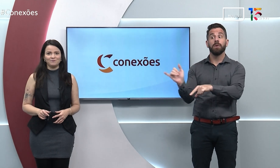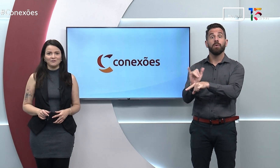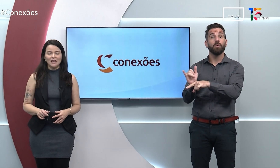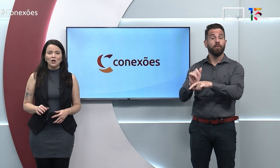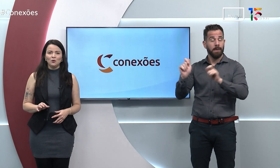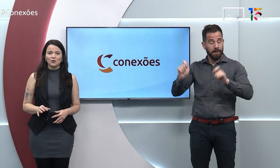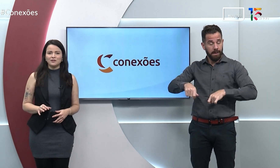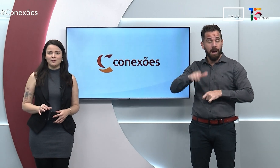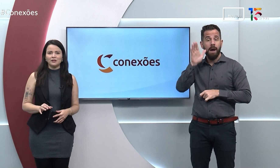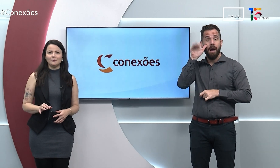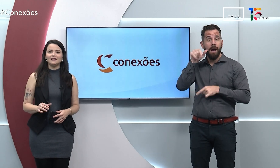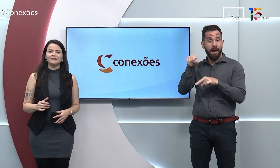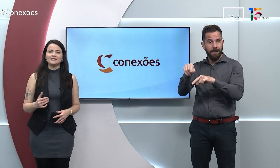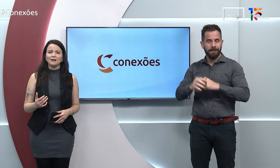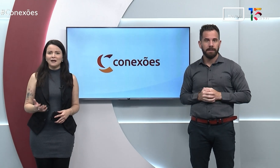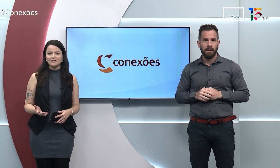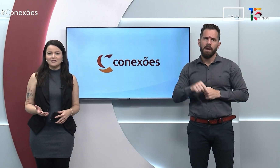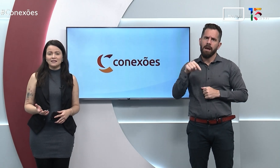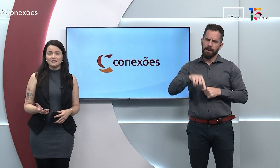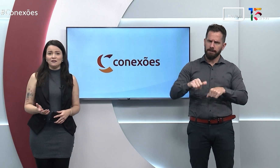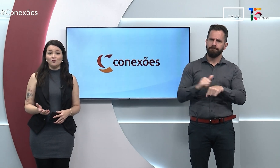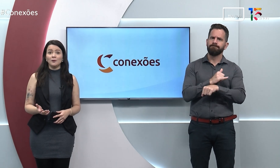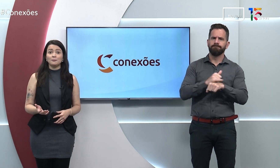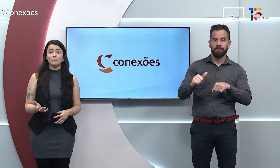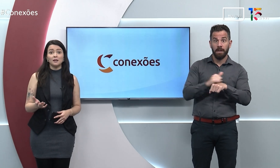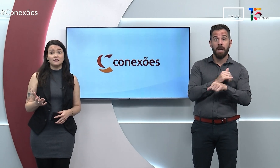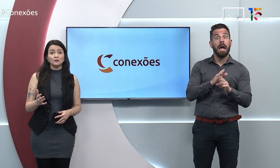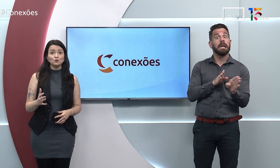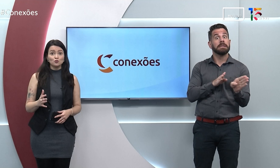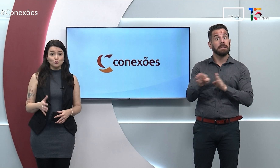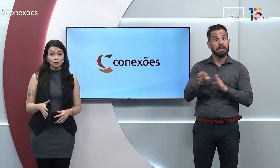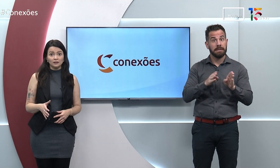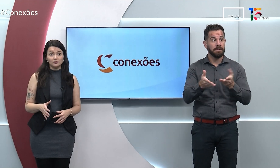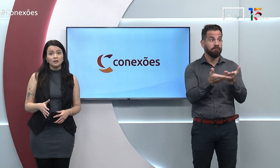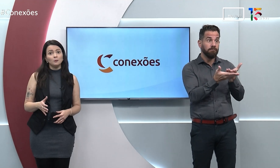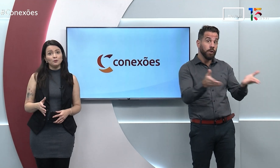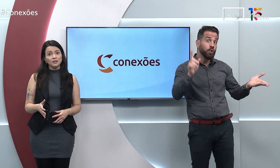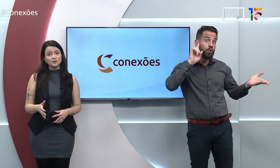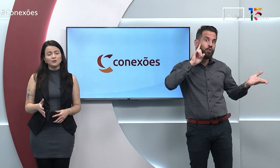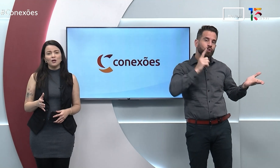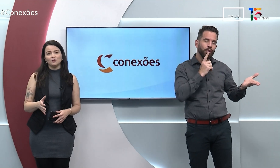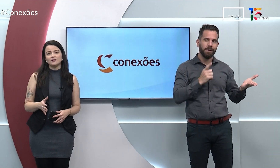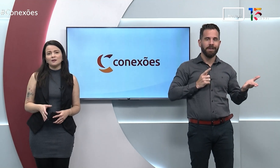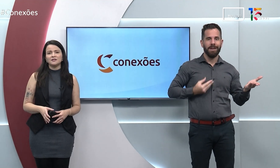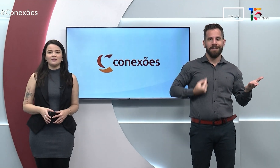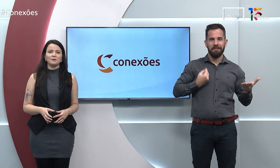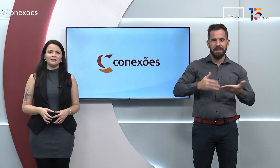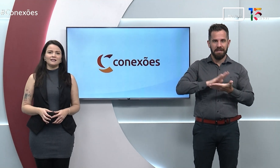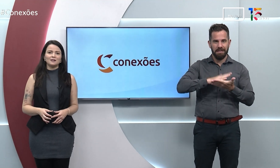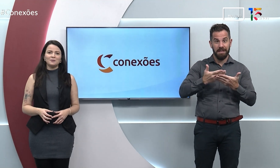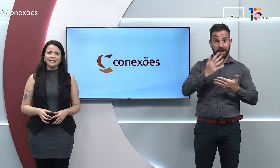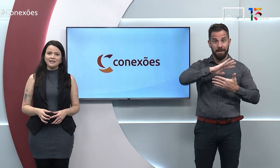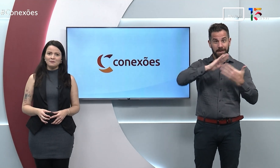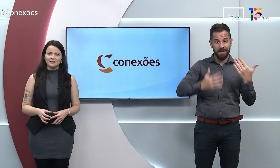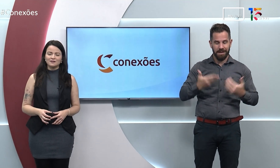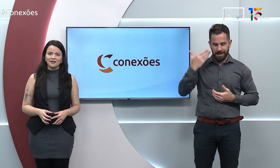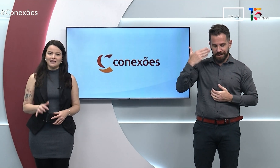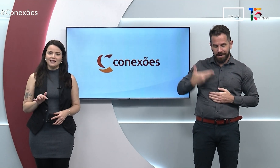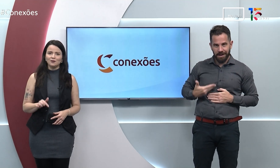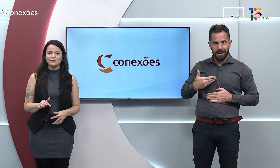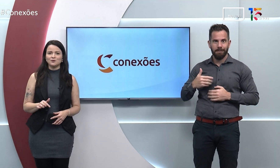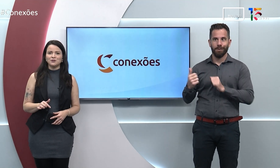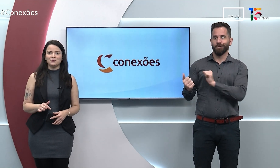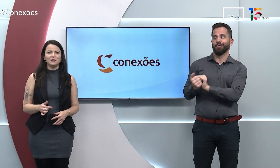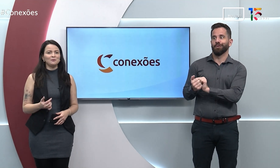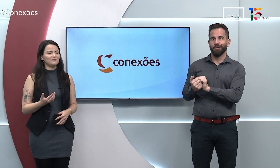YouTube. O nosso programa tenta ser mais acessível para a população surda. Por isso, nós temos interpretação para Libras, feita